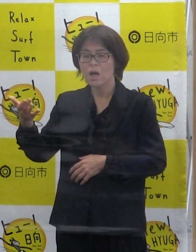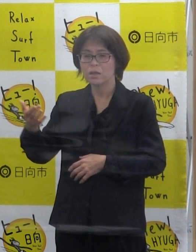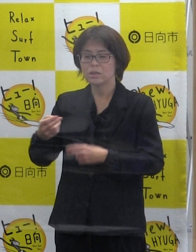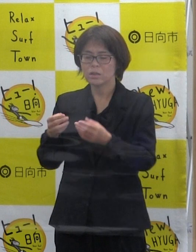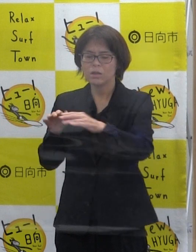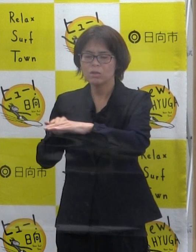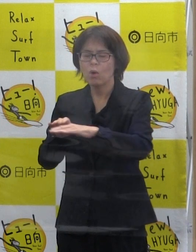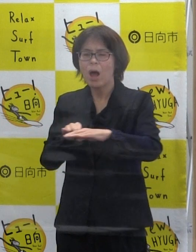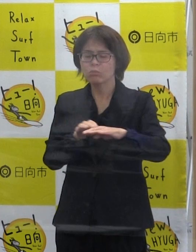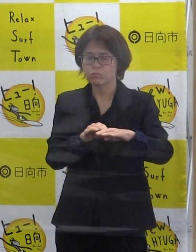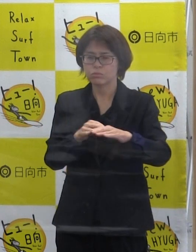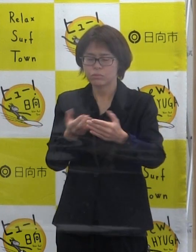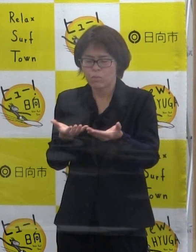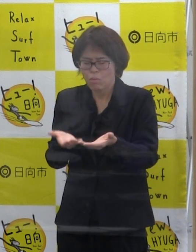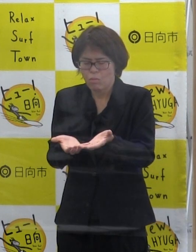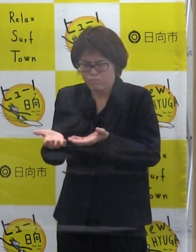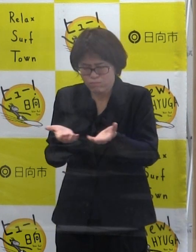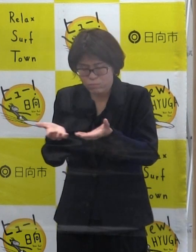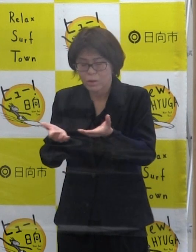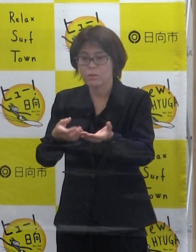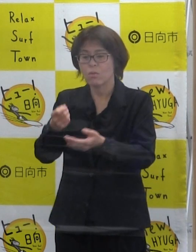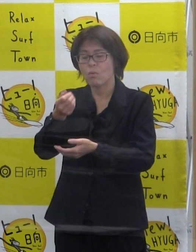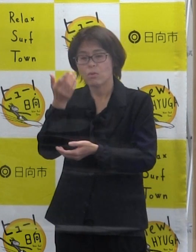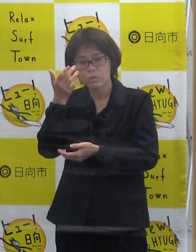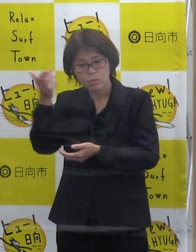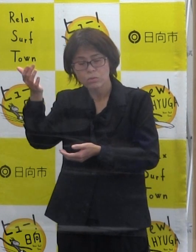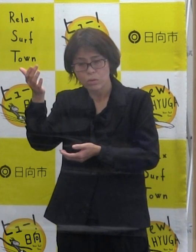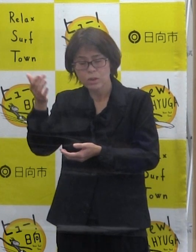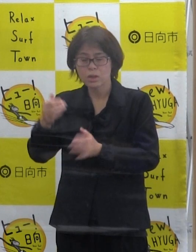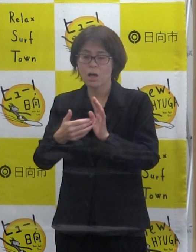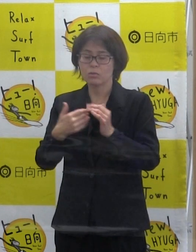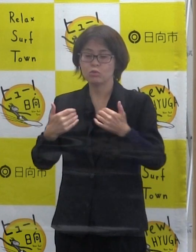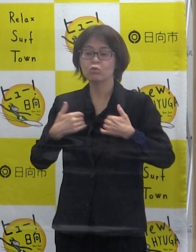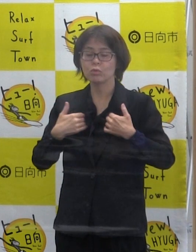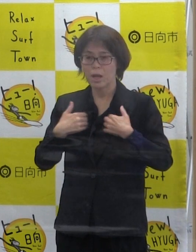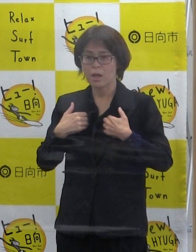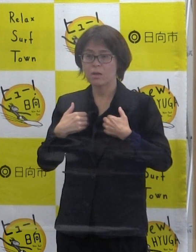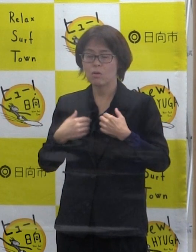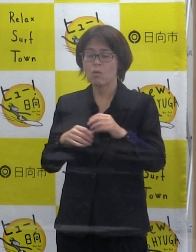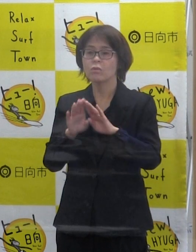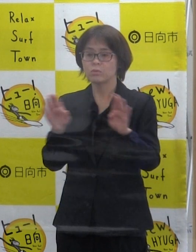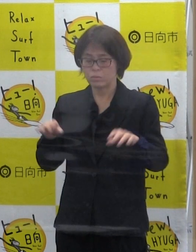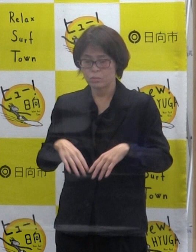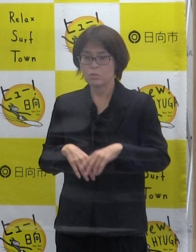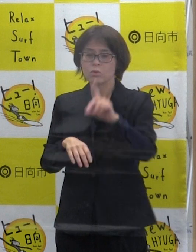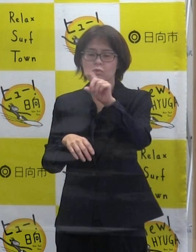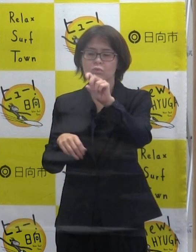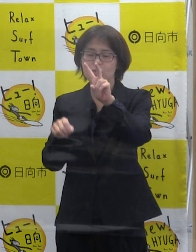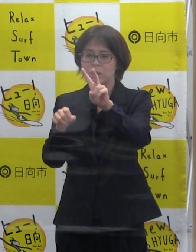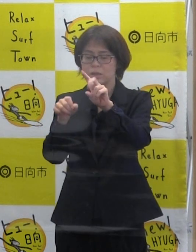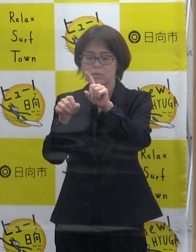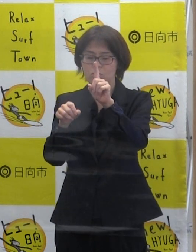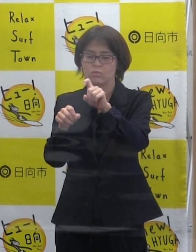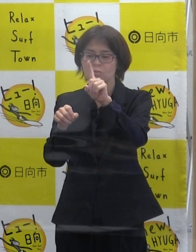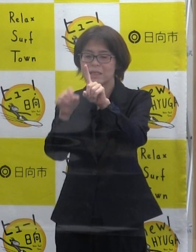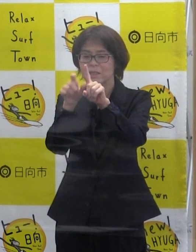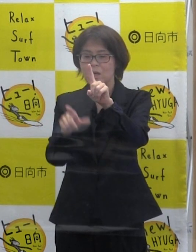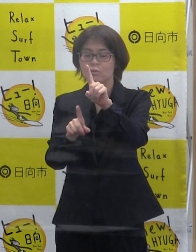を想定した総合防災訓練を11月13日日曜日に実施をいた